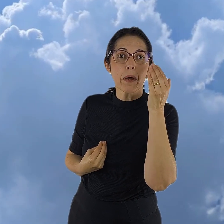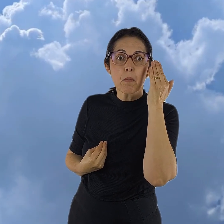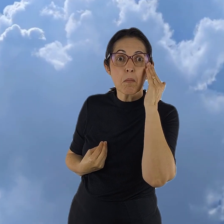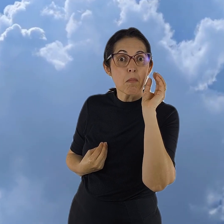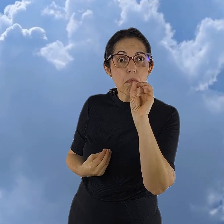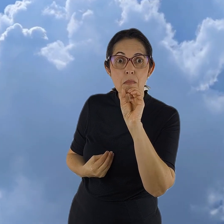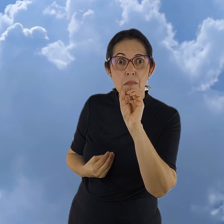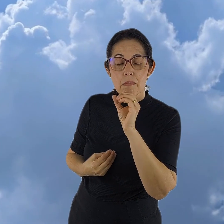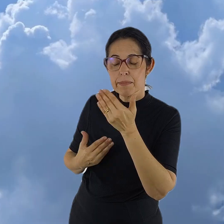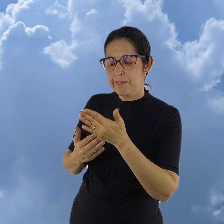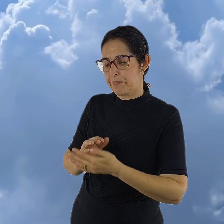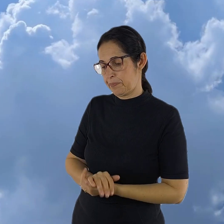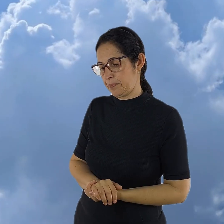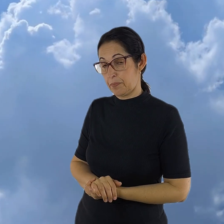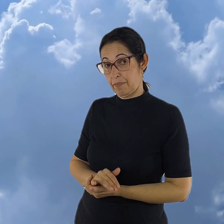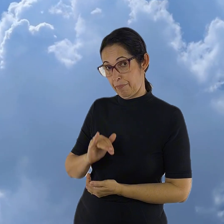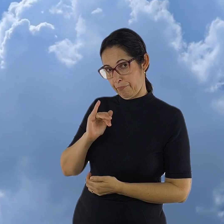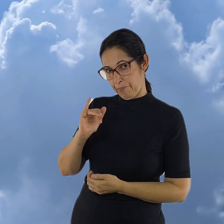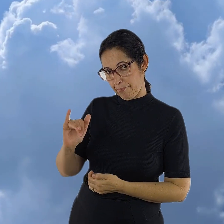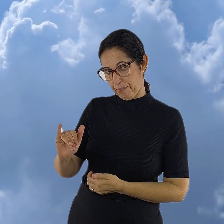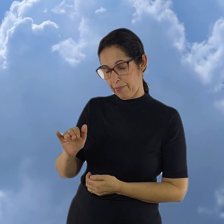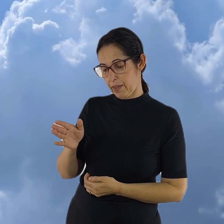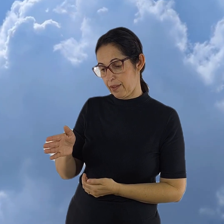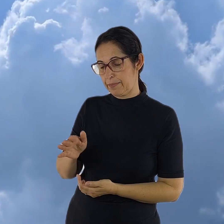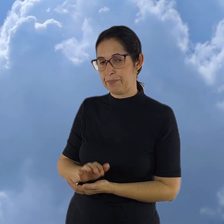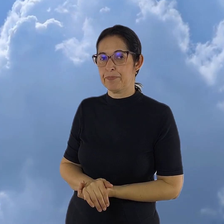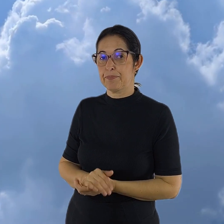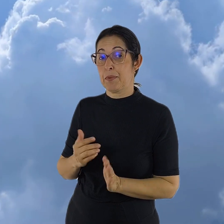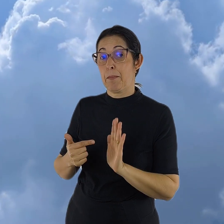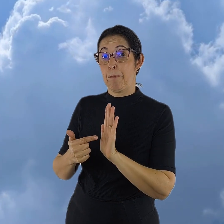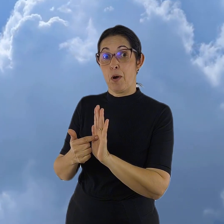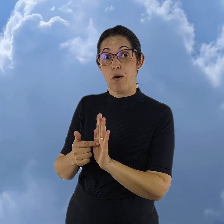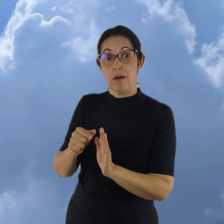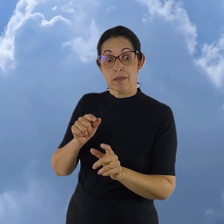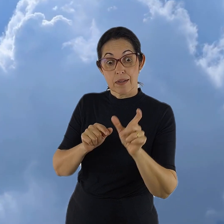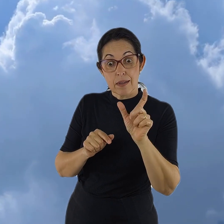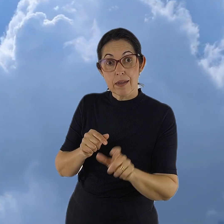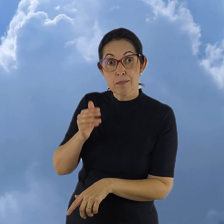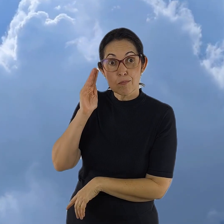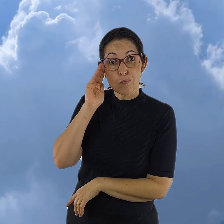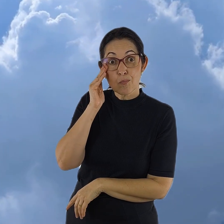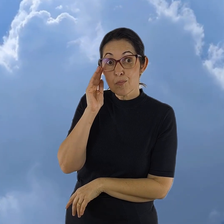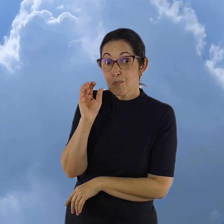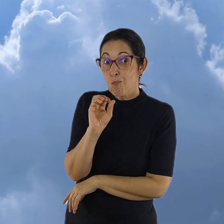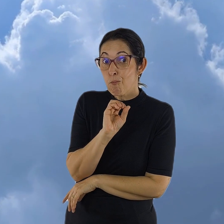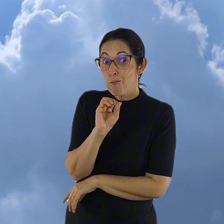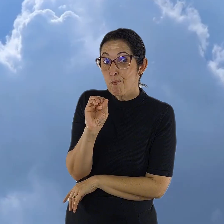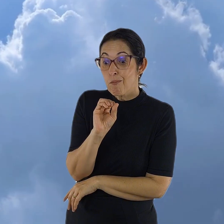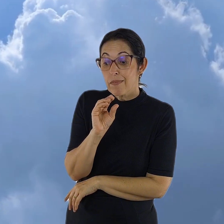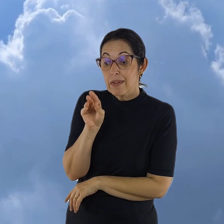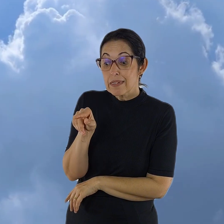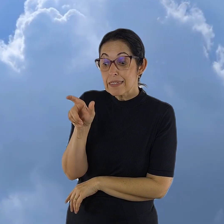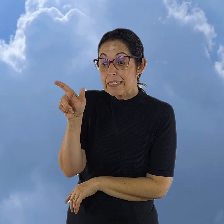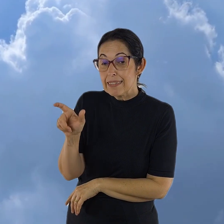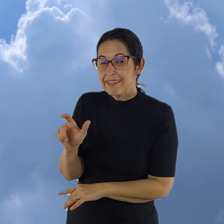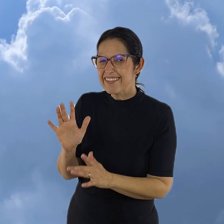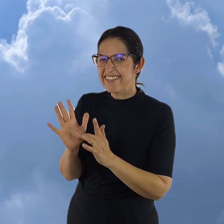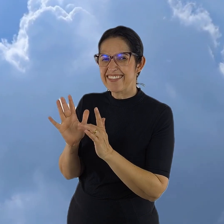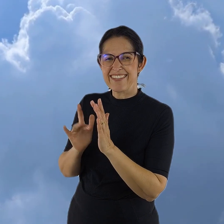demonstra claramente que ele não tinha compreendido a oportunidade que estava diante